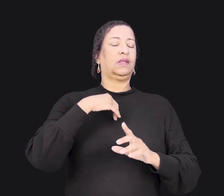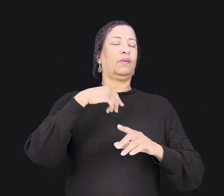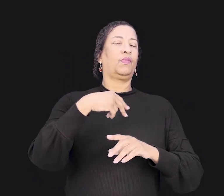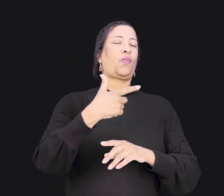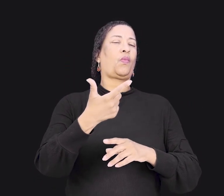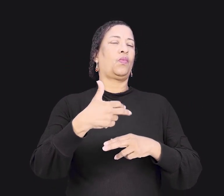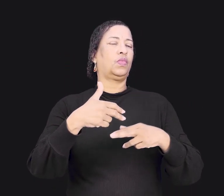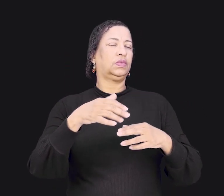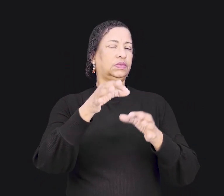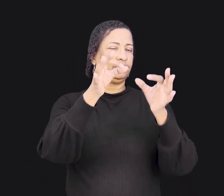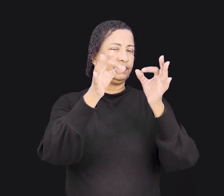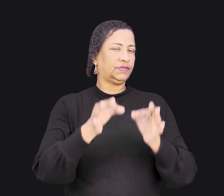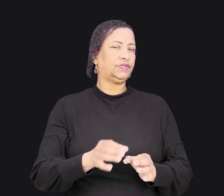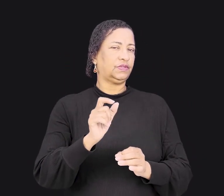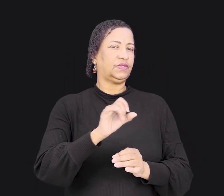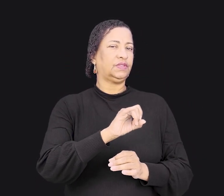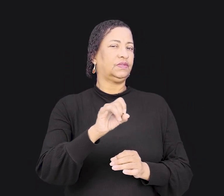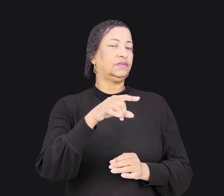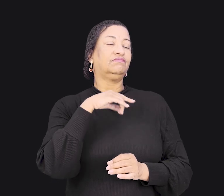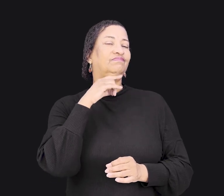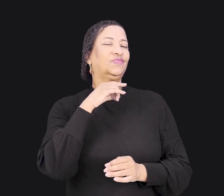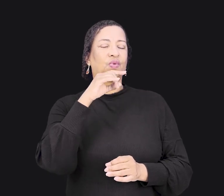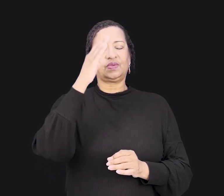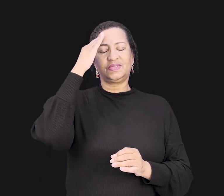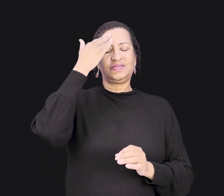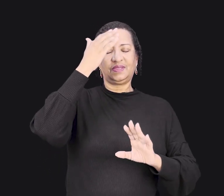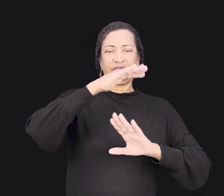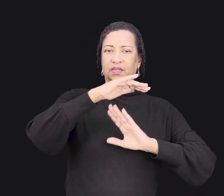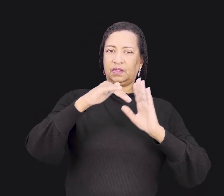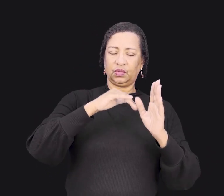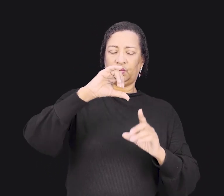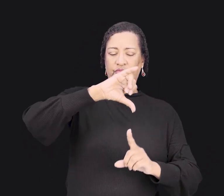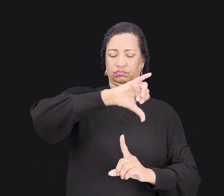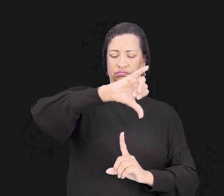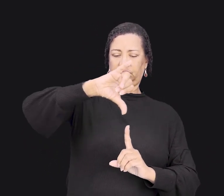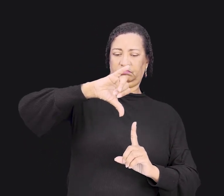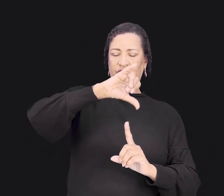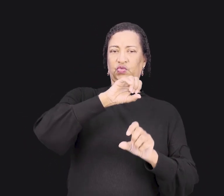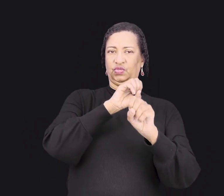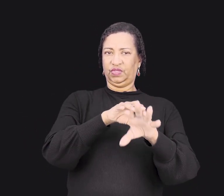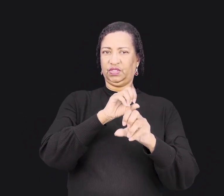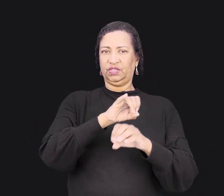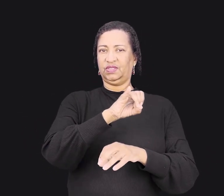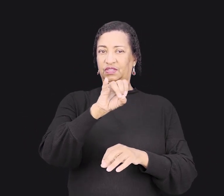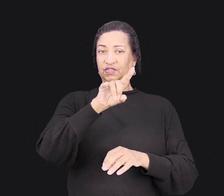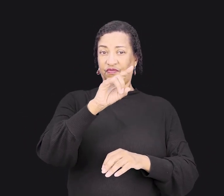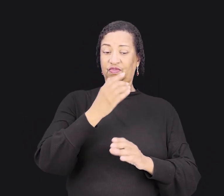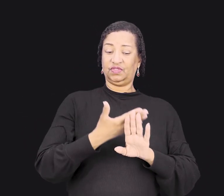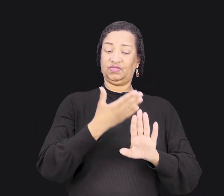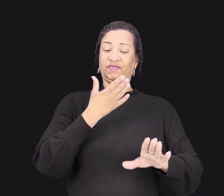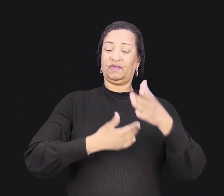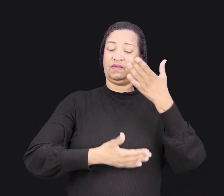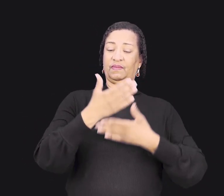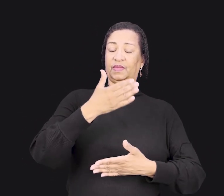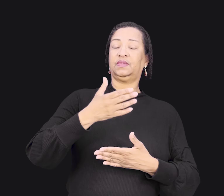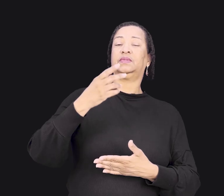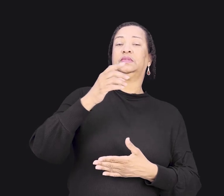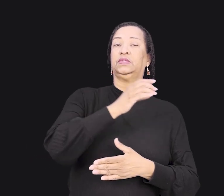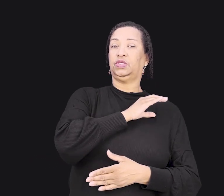da certeza. Você não conseguiria entender tudo que a unção lhe ensina se você não estivesse em Cristo e não tivesse a vida eterna.